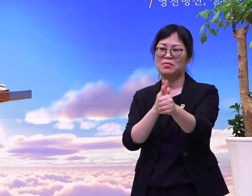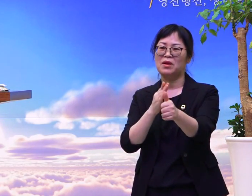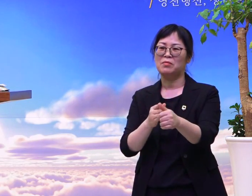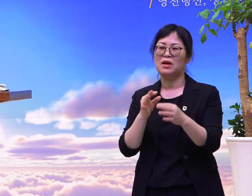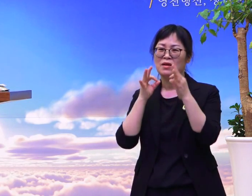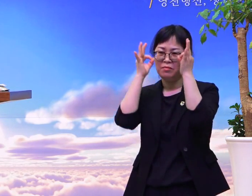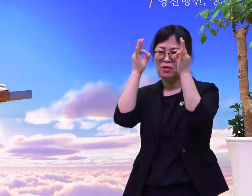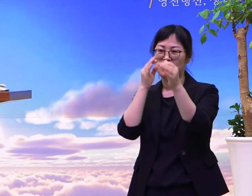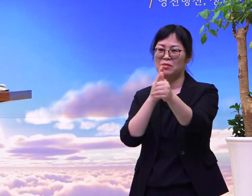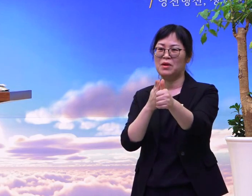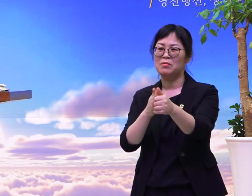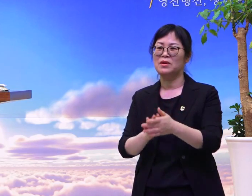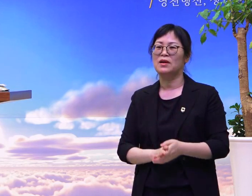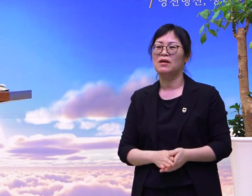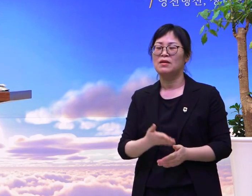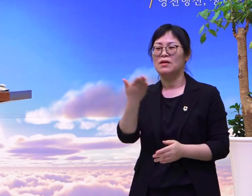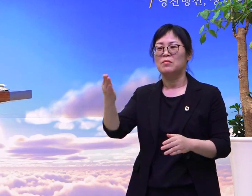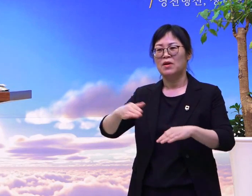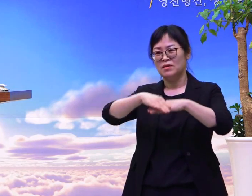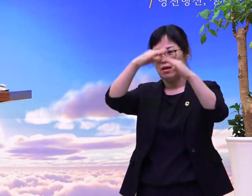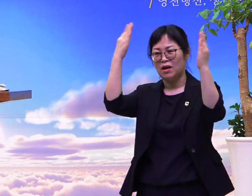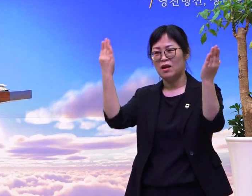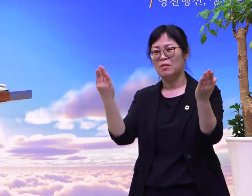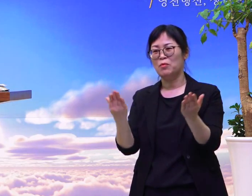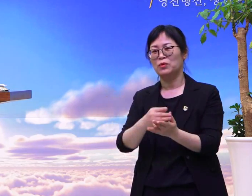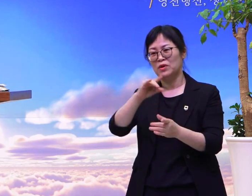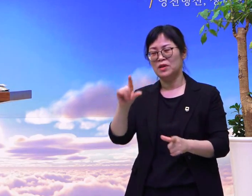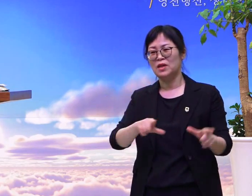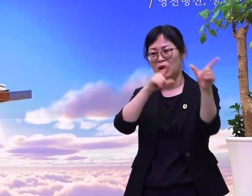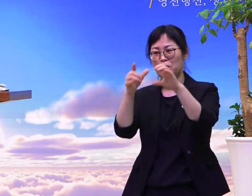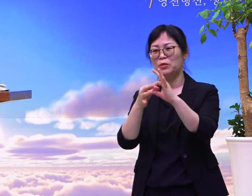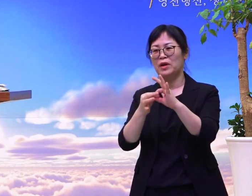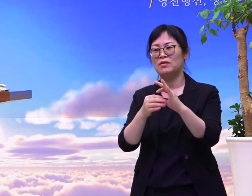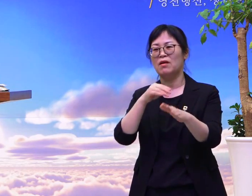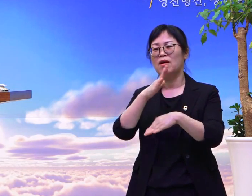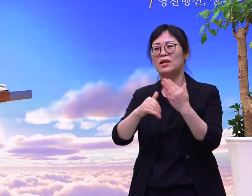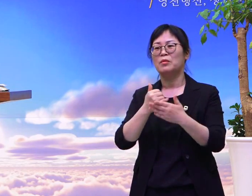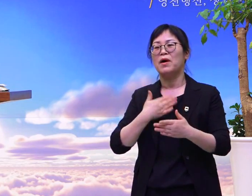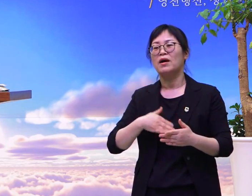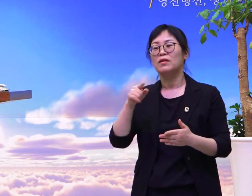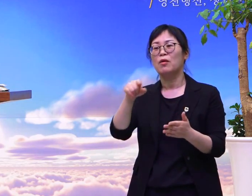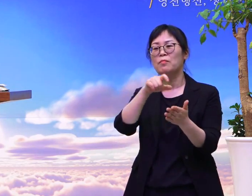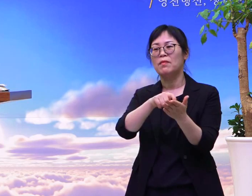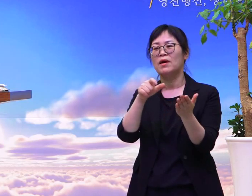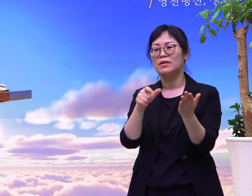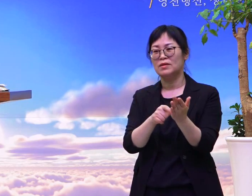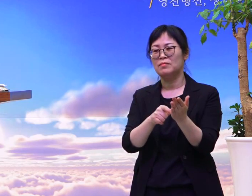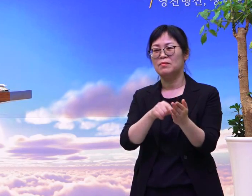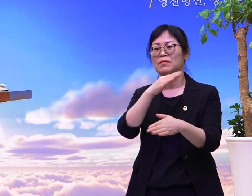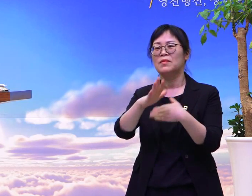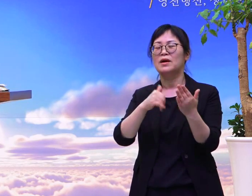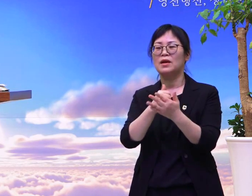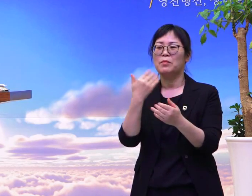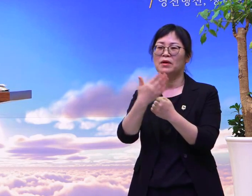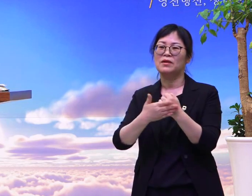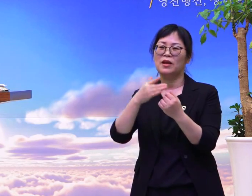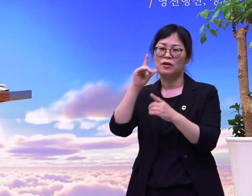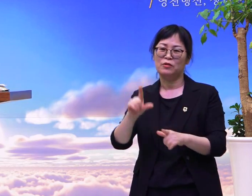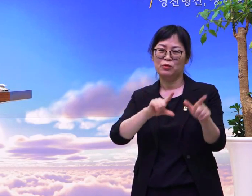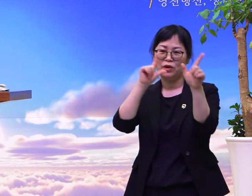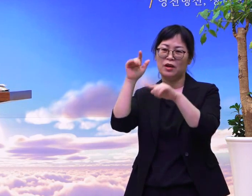여러분의 인생을 통해서 하나님을 알아가는 그만큼 하나님을 아는 만큼 하나님의 은혜를 누리게